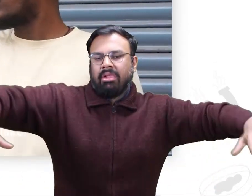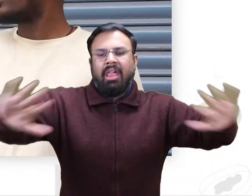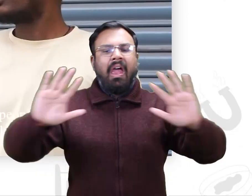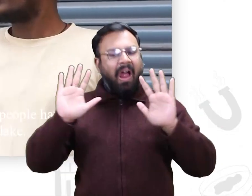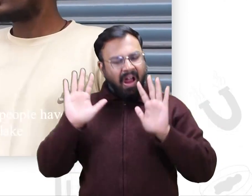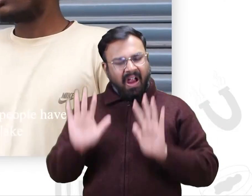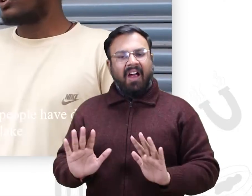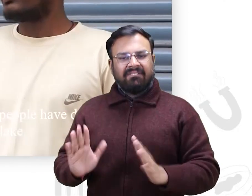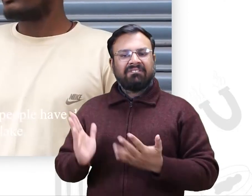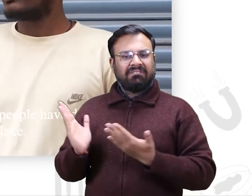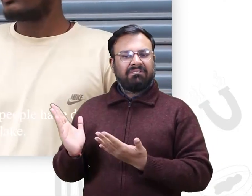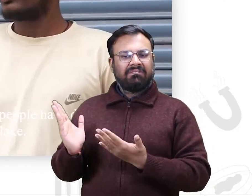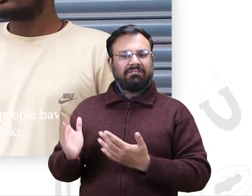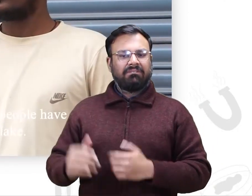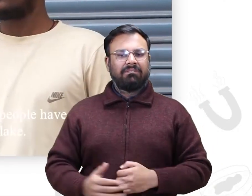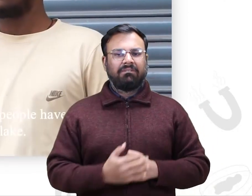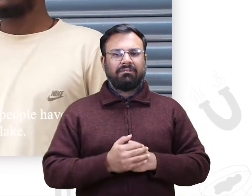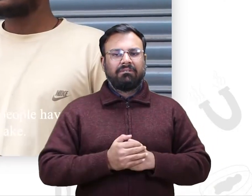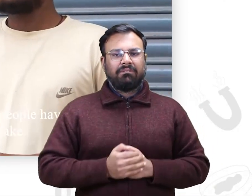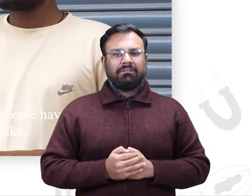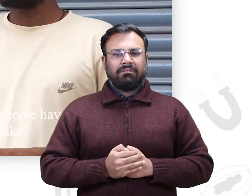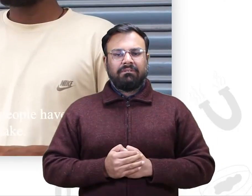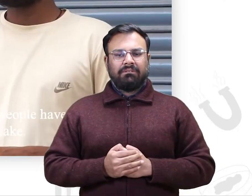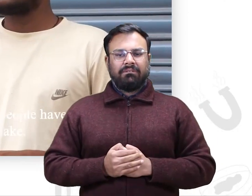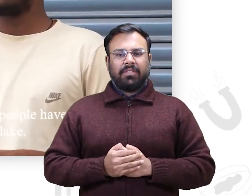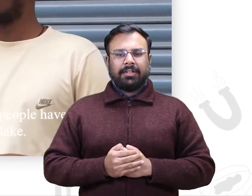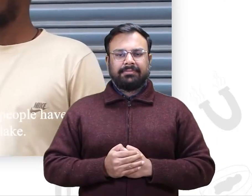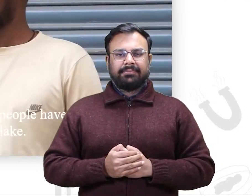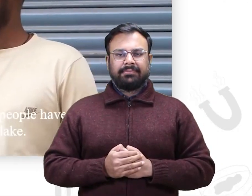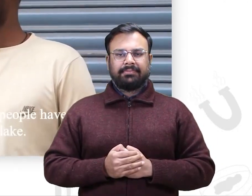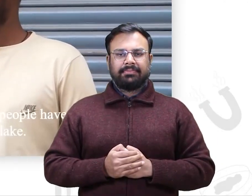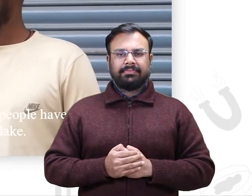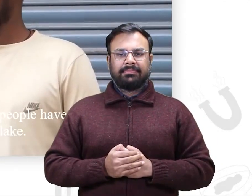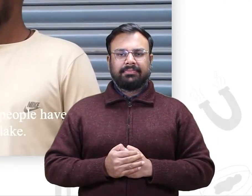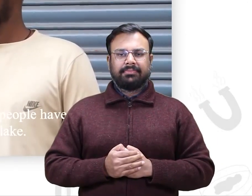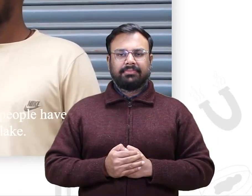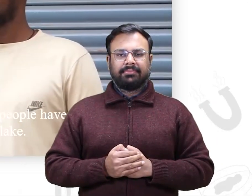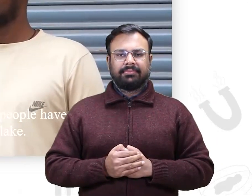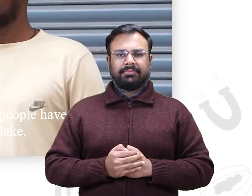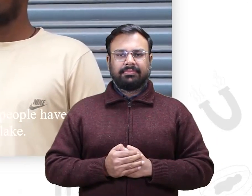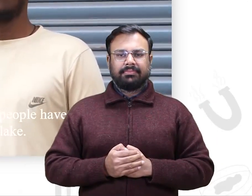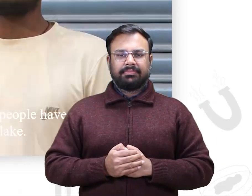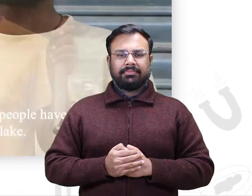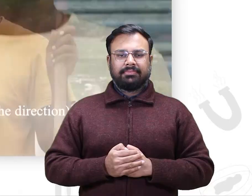ఇక చెరువు కింద కనిపిస్తున్నాం. 20 acres మొత్తం 8 acres